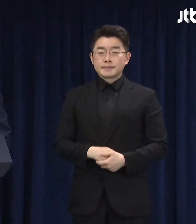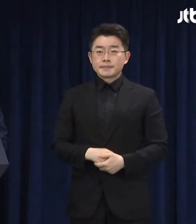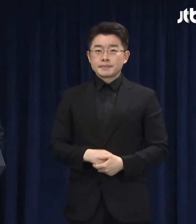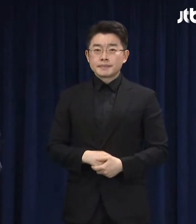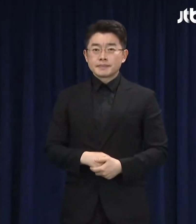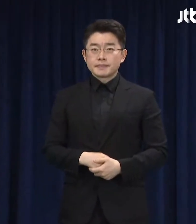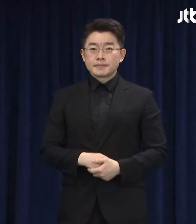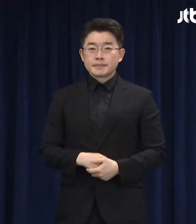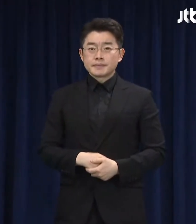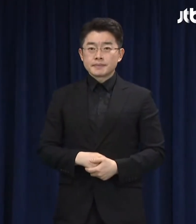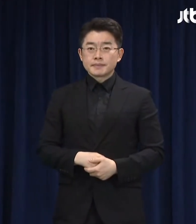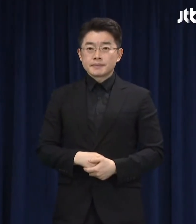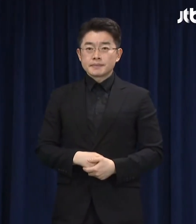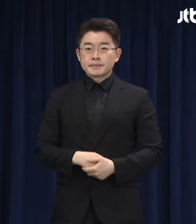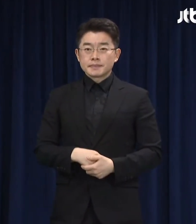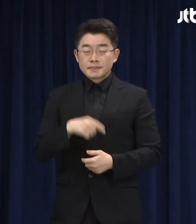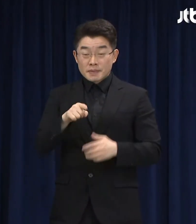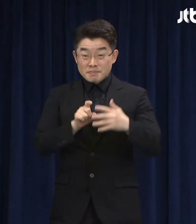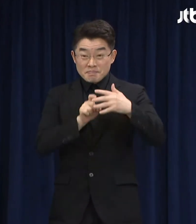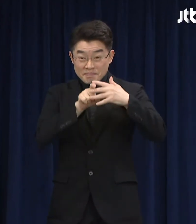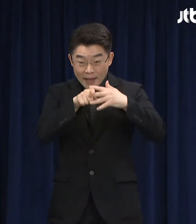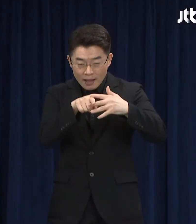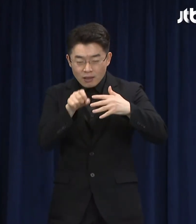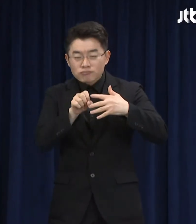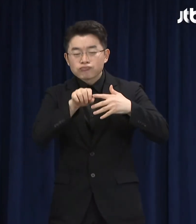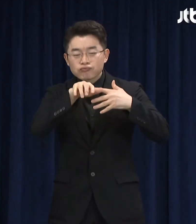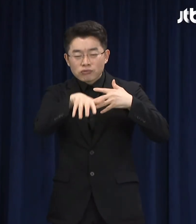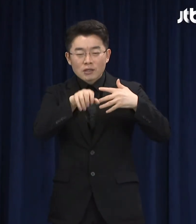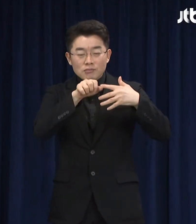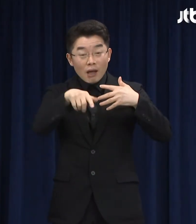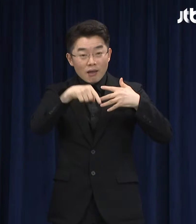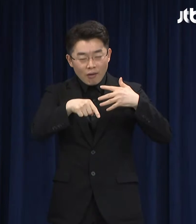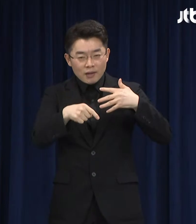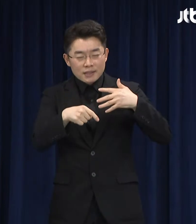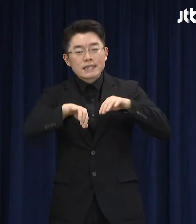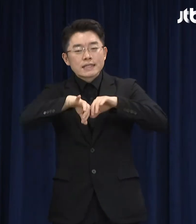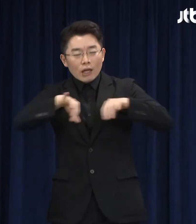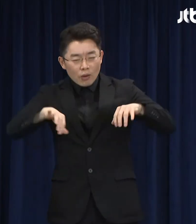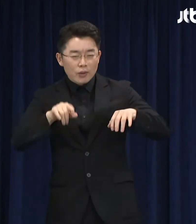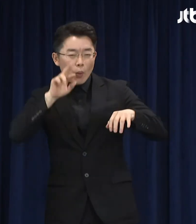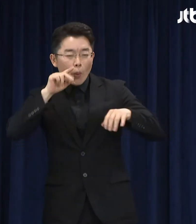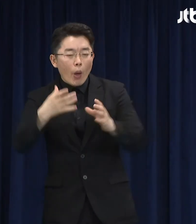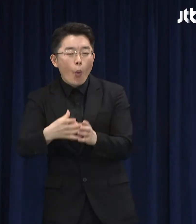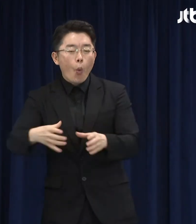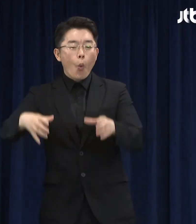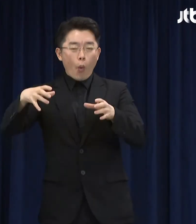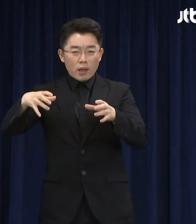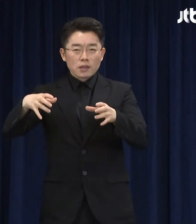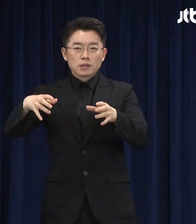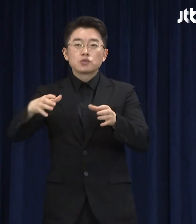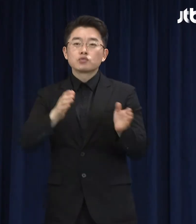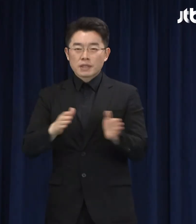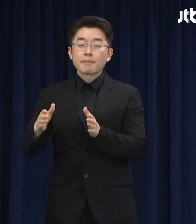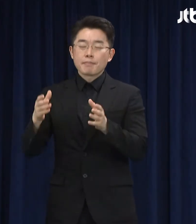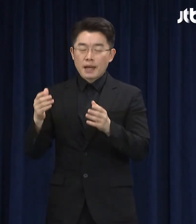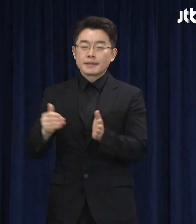누설되는 오염수를 담아낼 수 있는 제방이 설치되어 있는 것도 확인하였습니다.